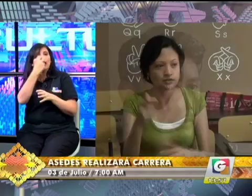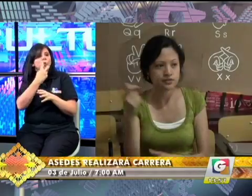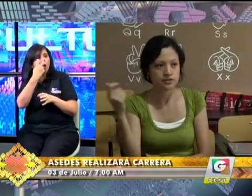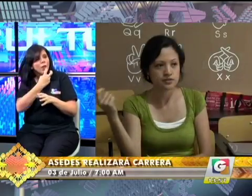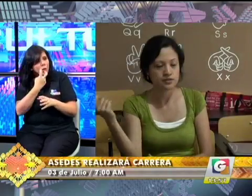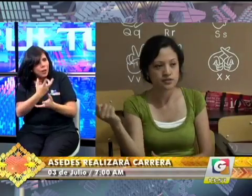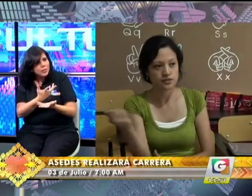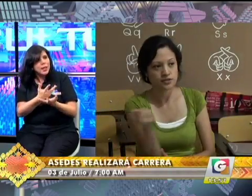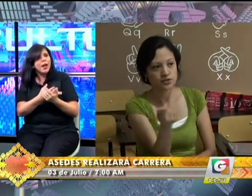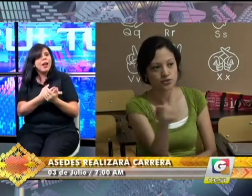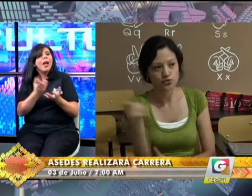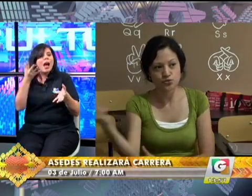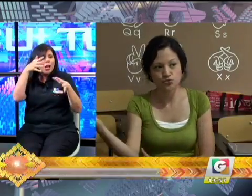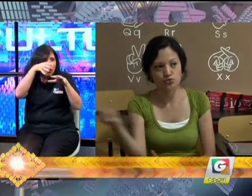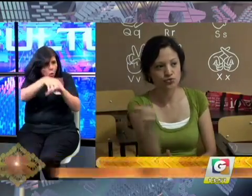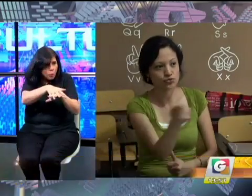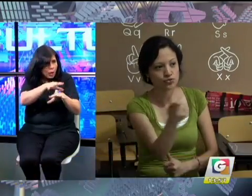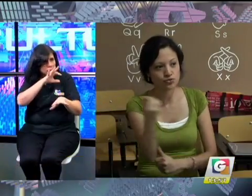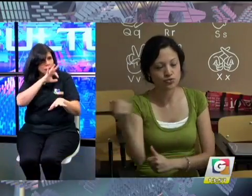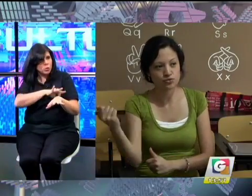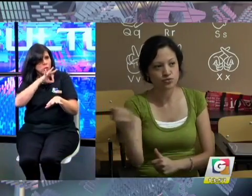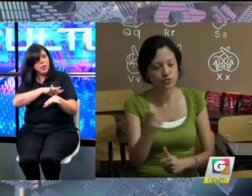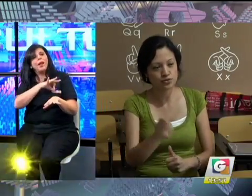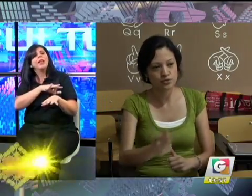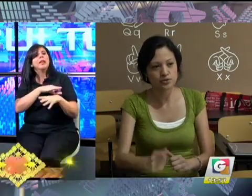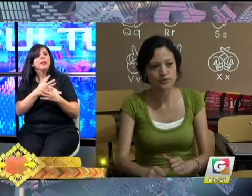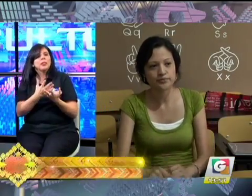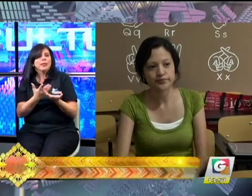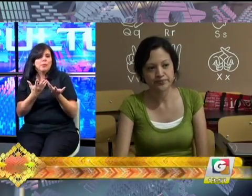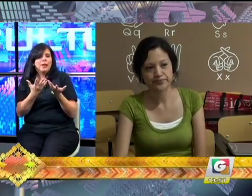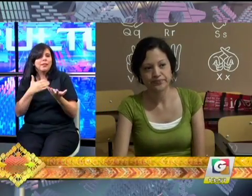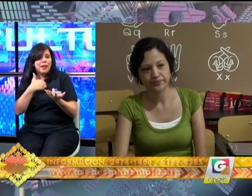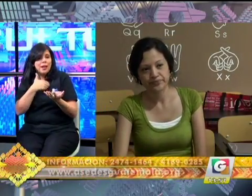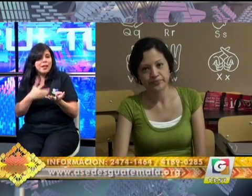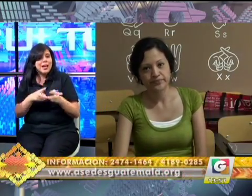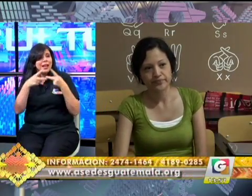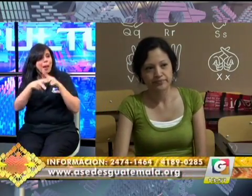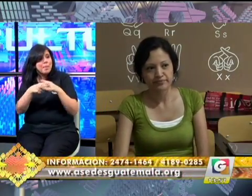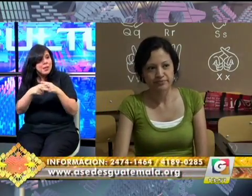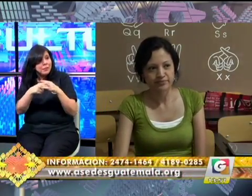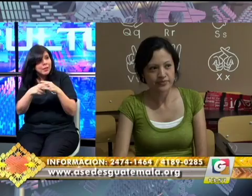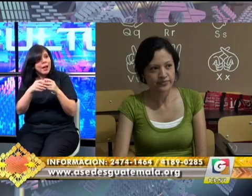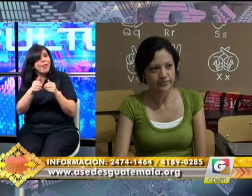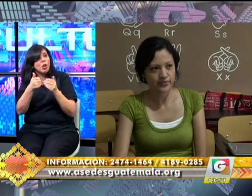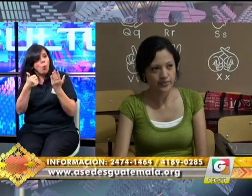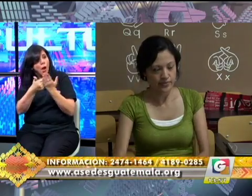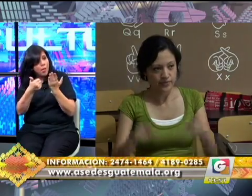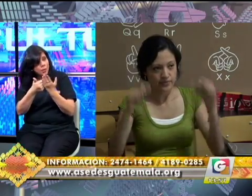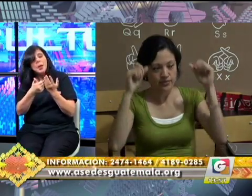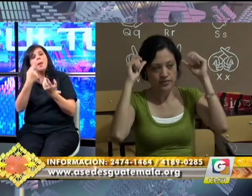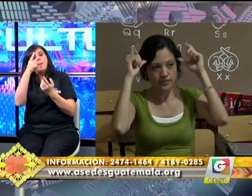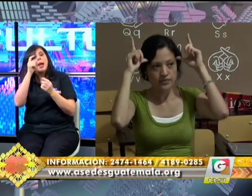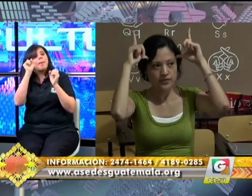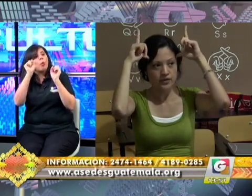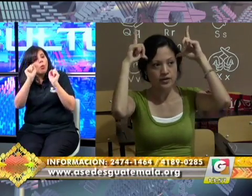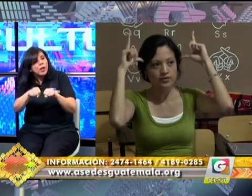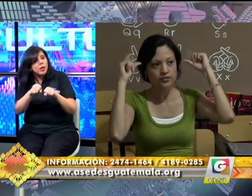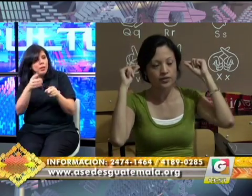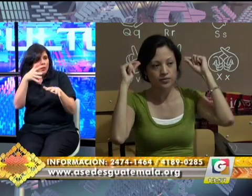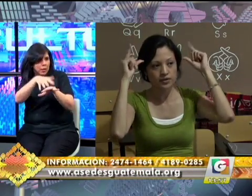lectura labiofacial, a incorporarse a la sociedad, que tenga las herramientas adecuadas para poder